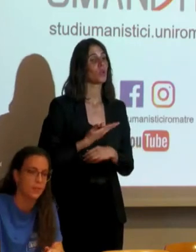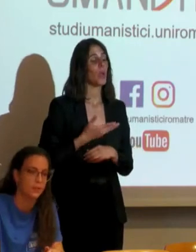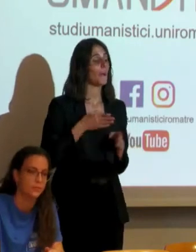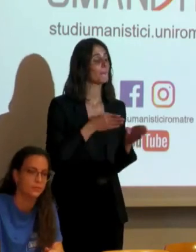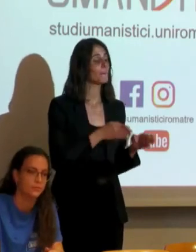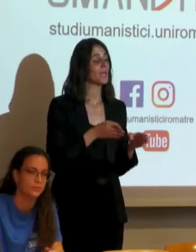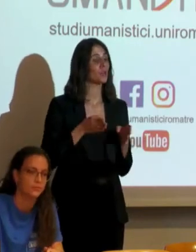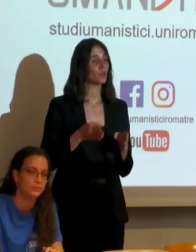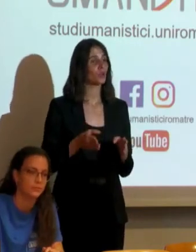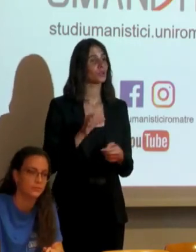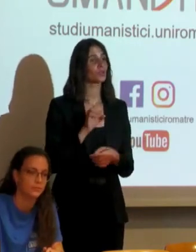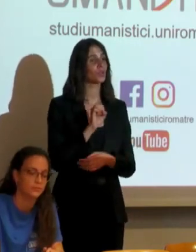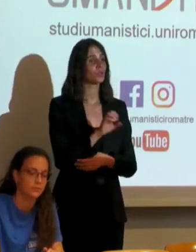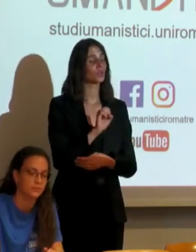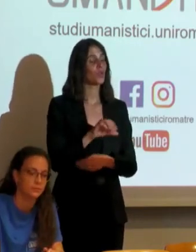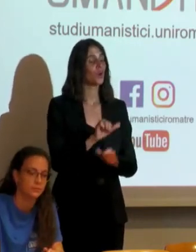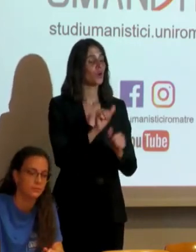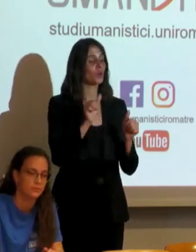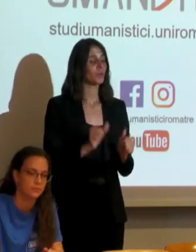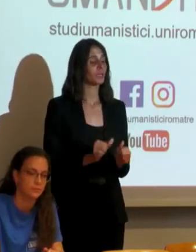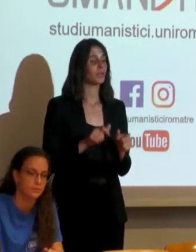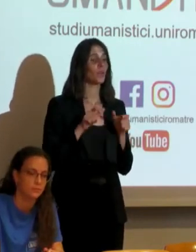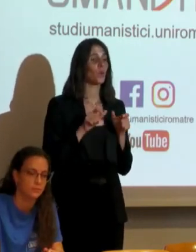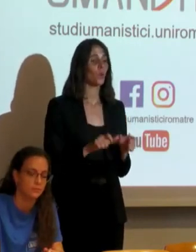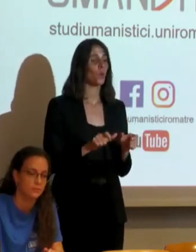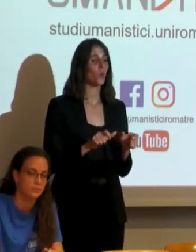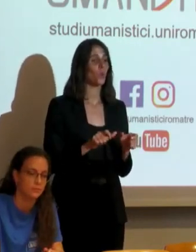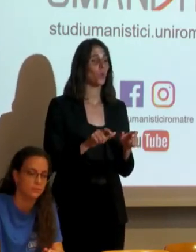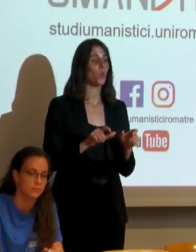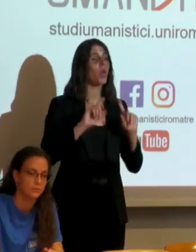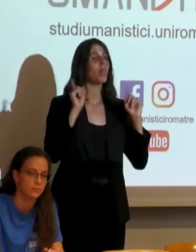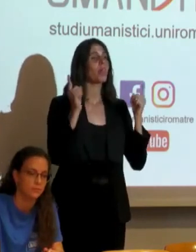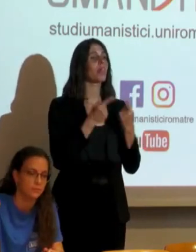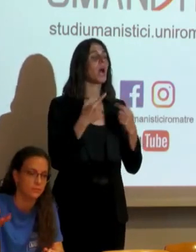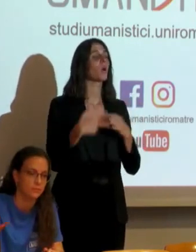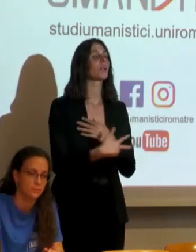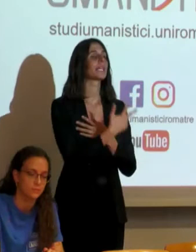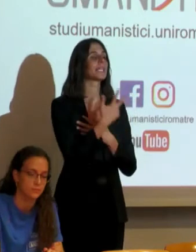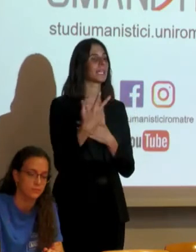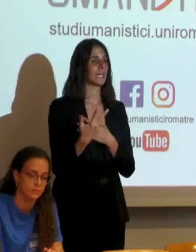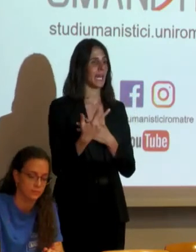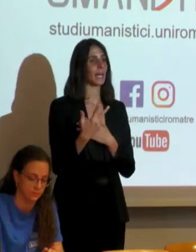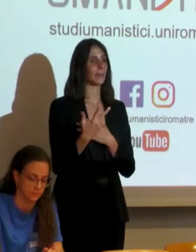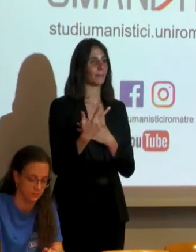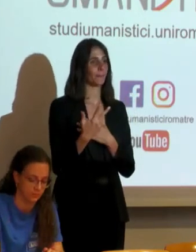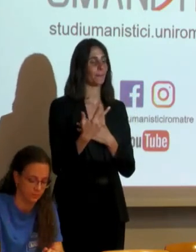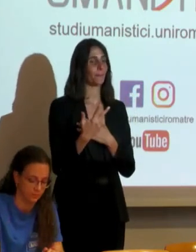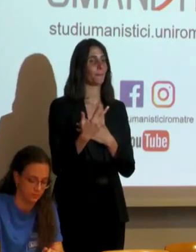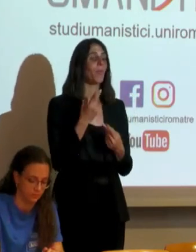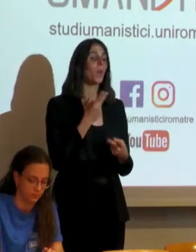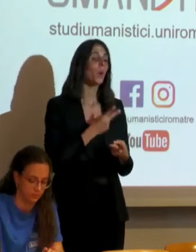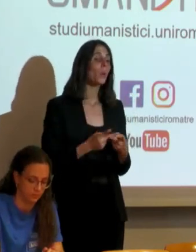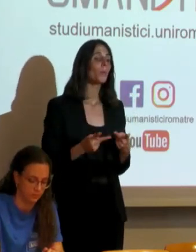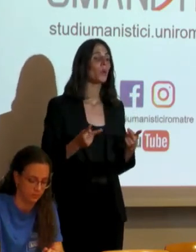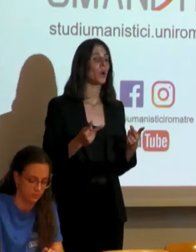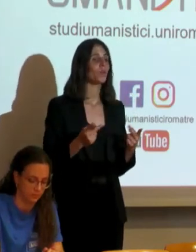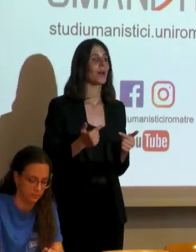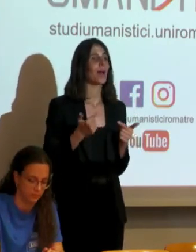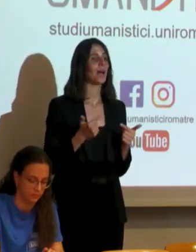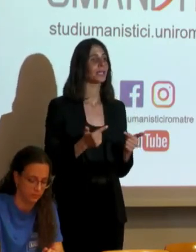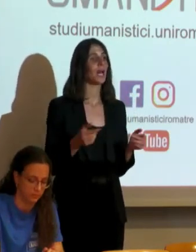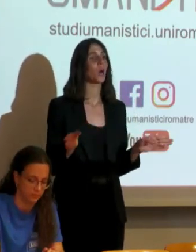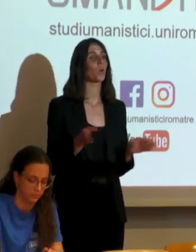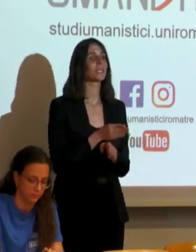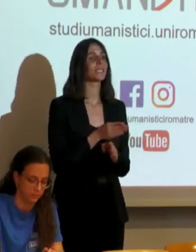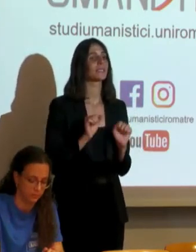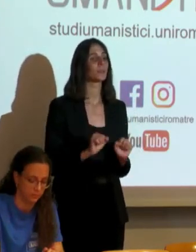formativi per la laurea triennale che tenta di intercettare tutte le possibilità di studio delle